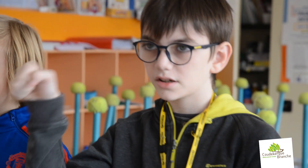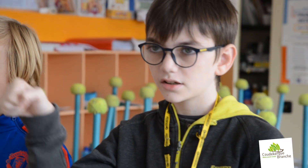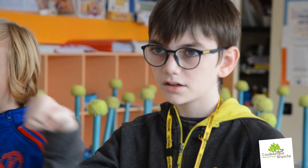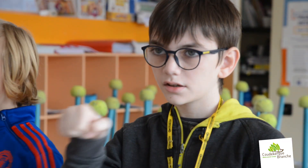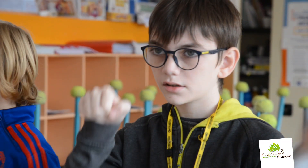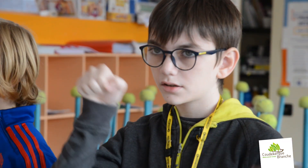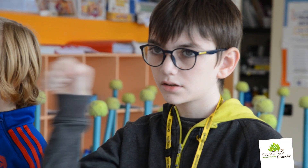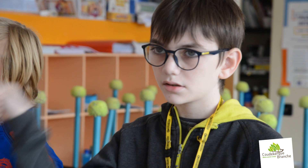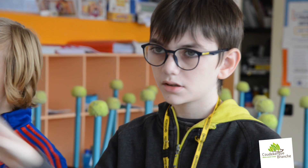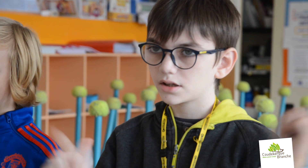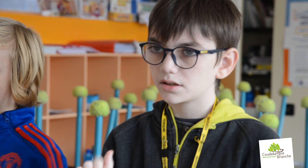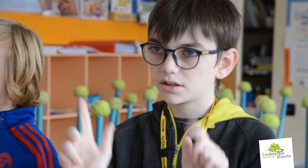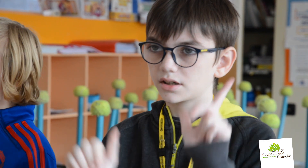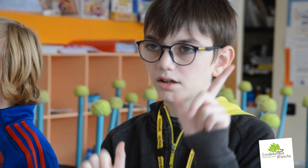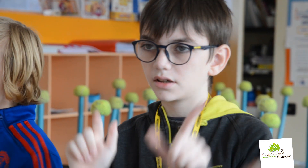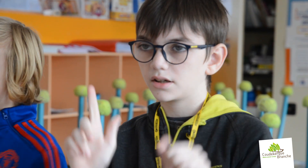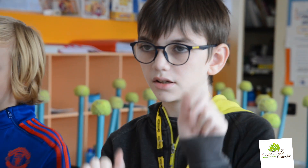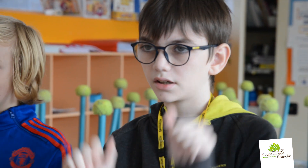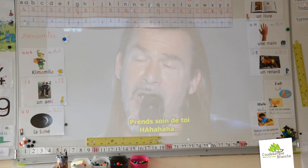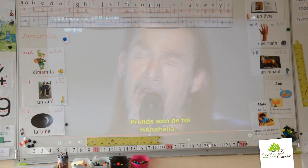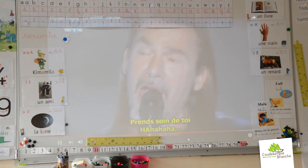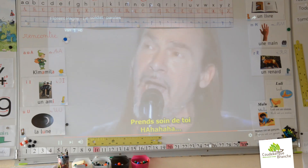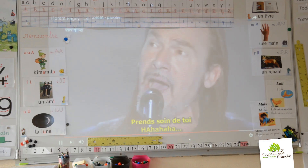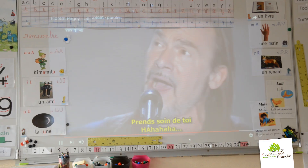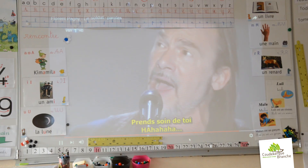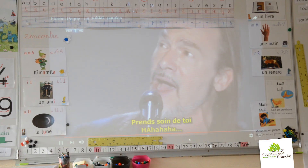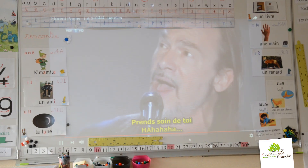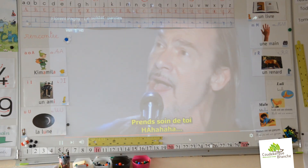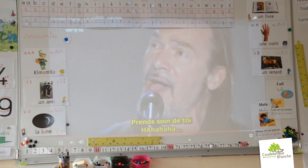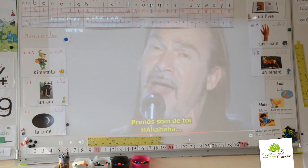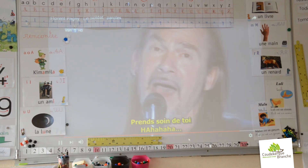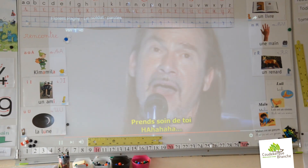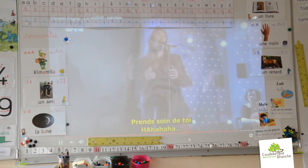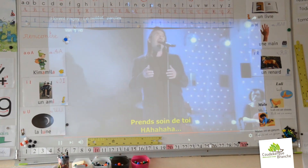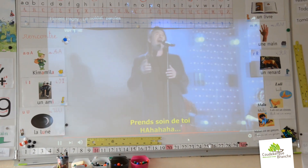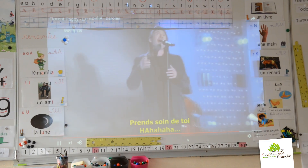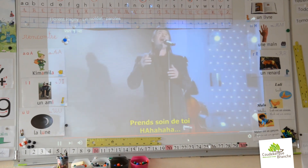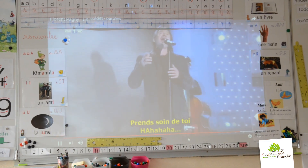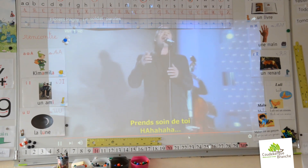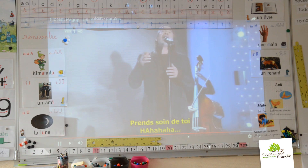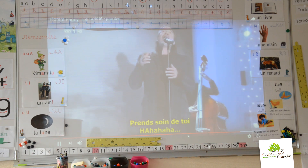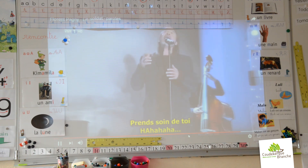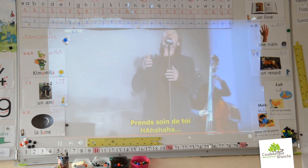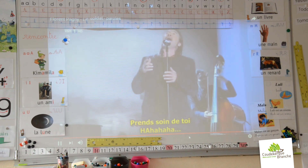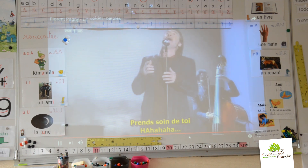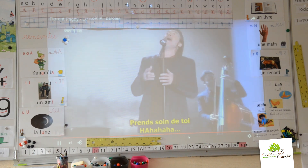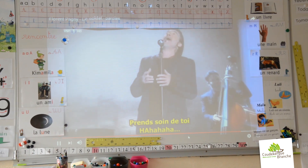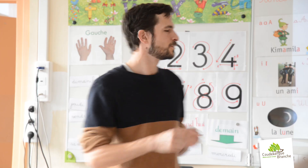brouillon, parce que sinon il y a des élèves qui ont tendance à aller vite, d'autres moins vite, il y en a qui ont tendance à oublier tout ça, donc du coup pour que ça soit plus homogène, j'ai dû supprimer certains